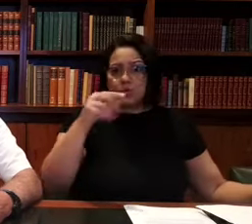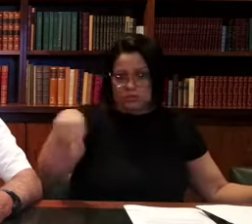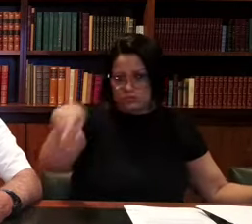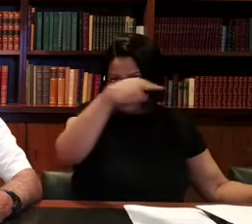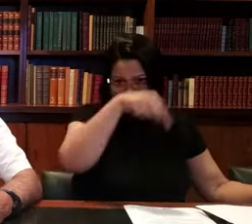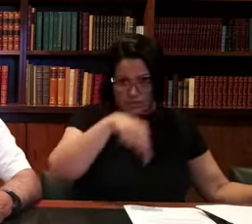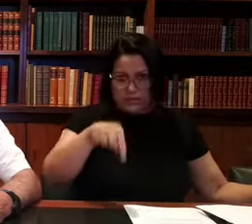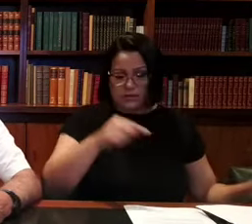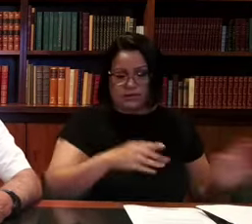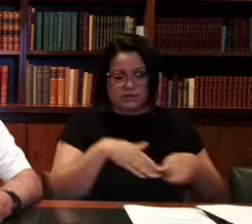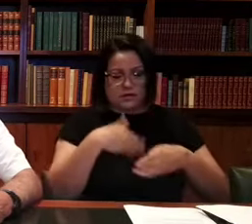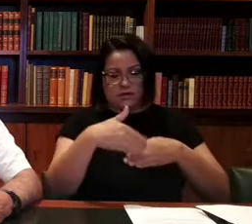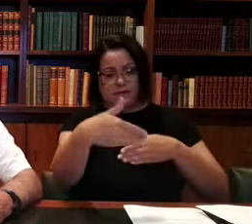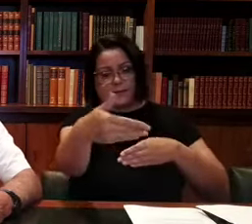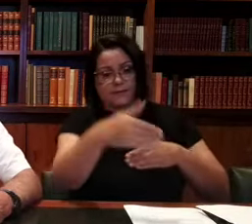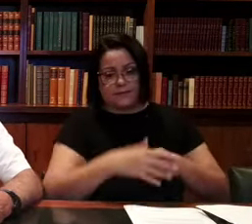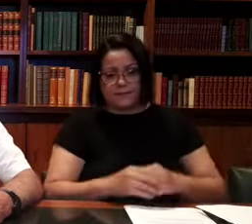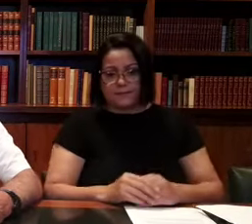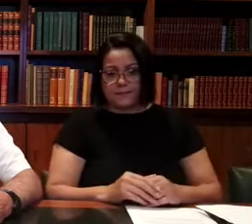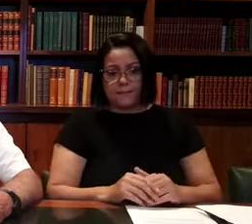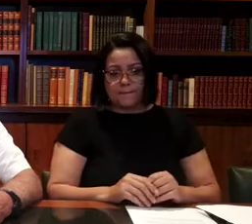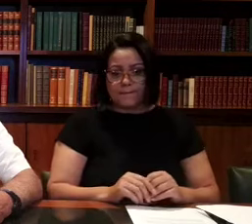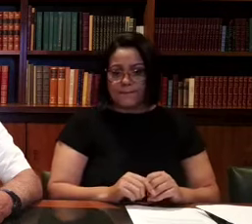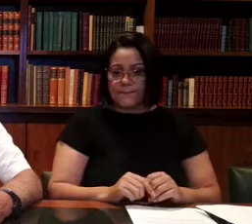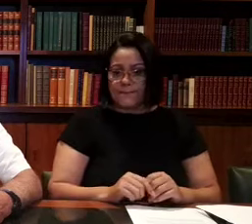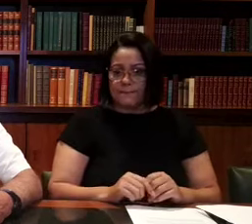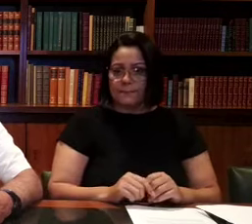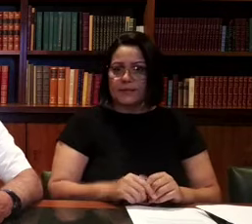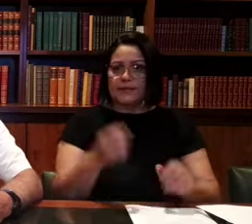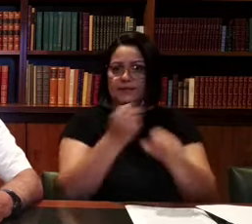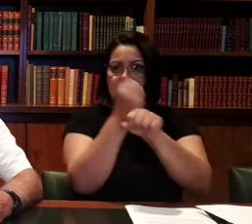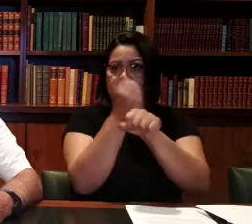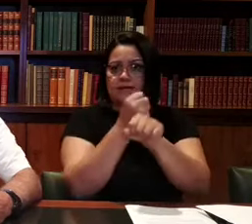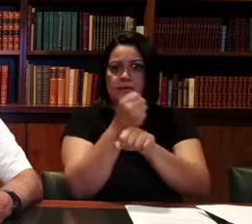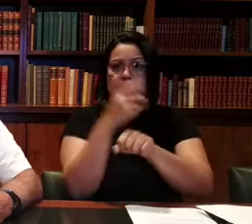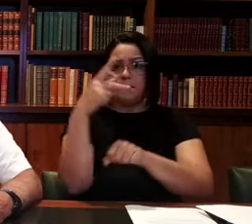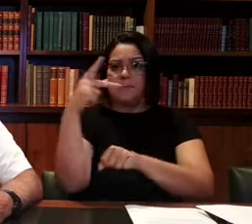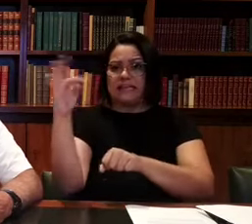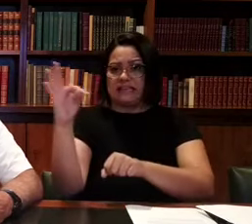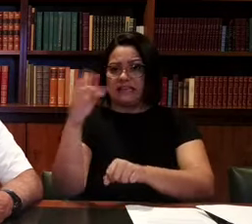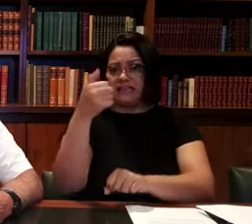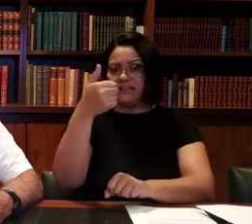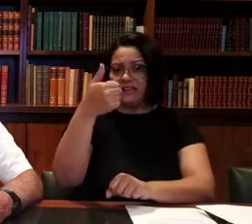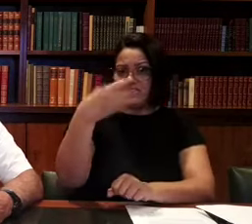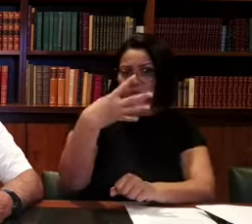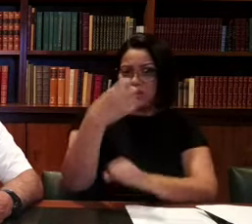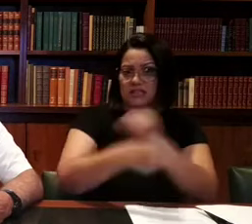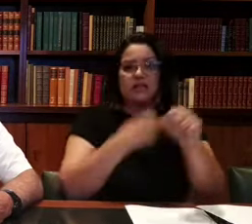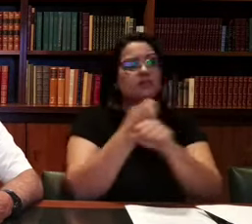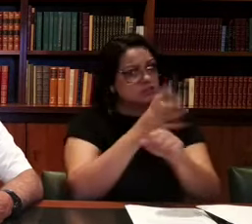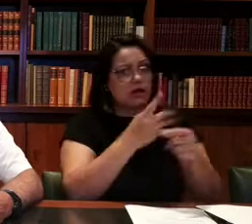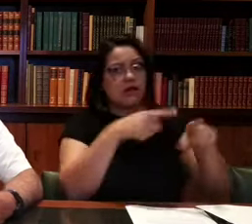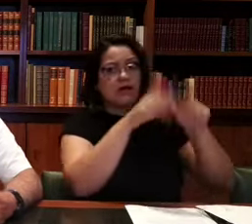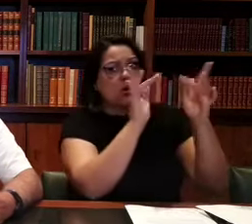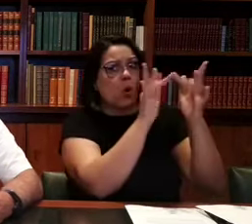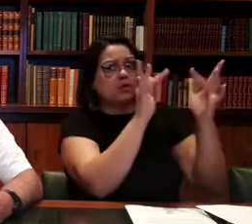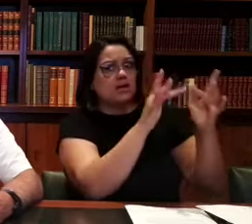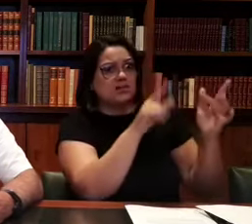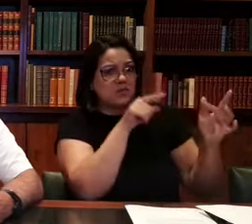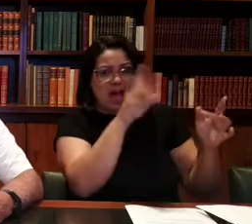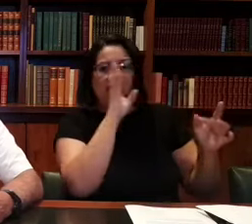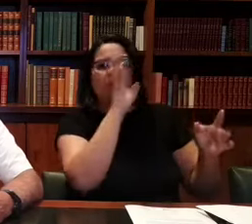né aludir ao longo de 13 14 anos PT uma ligação tá agora a gente o